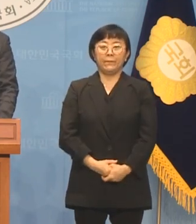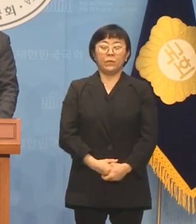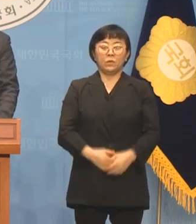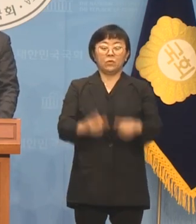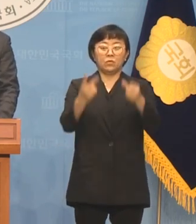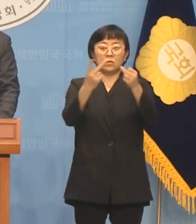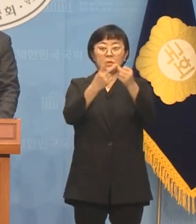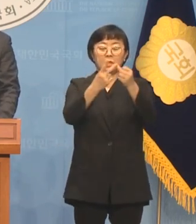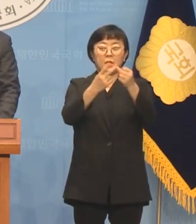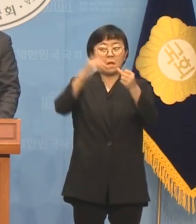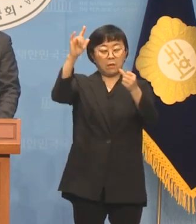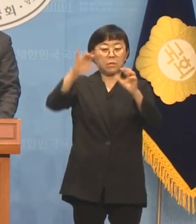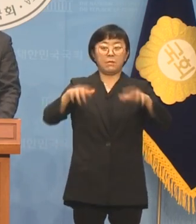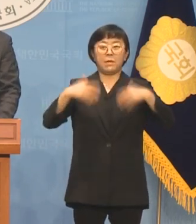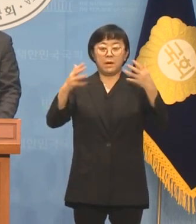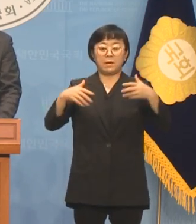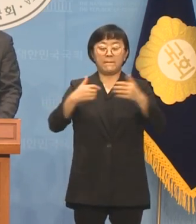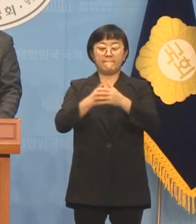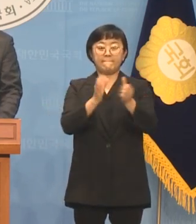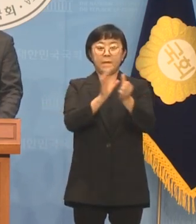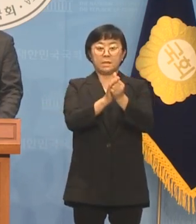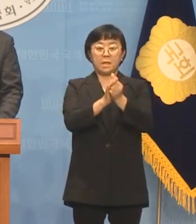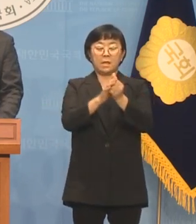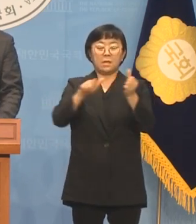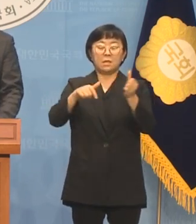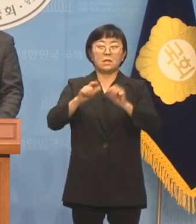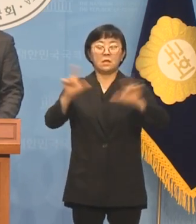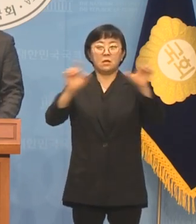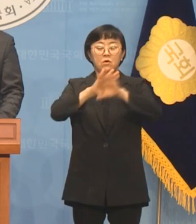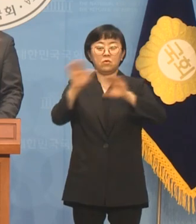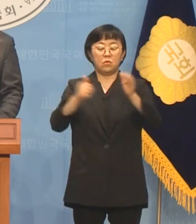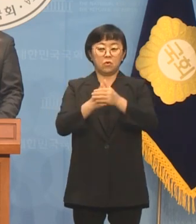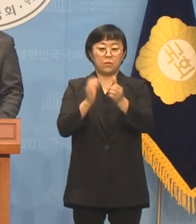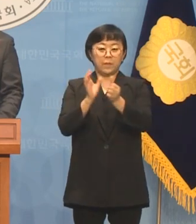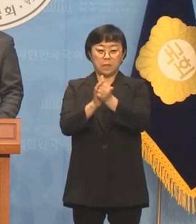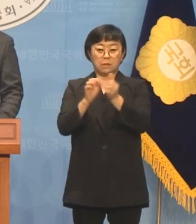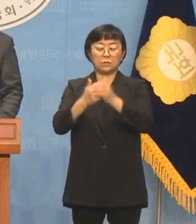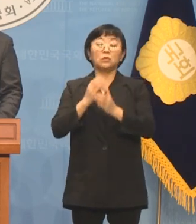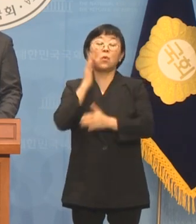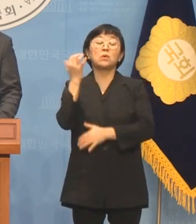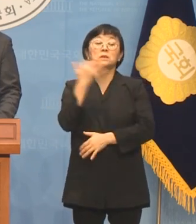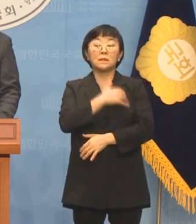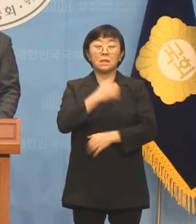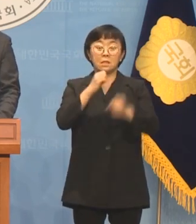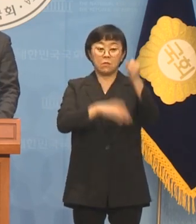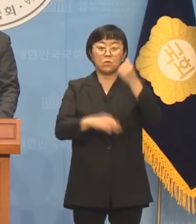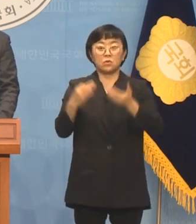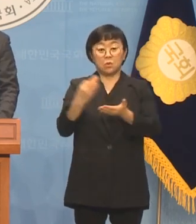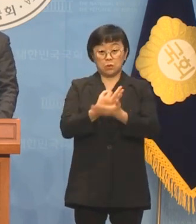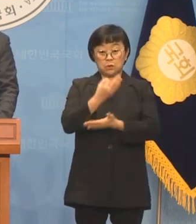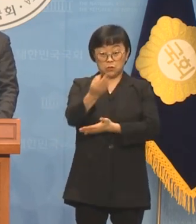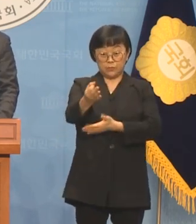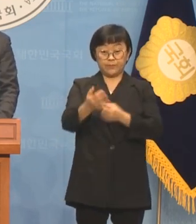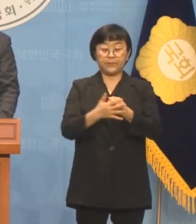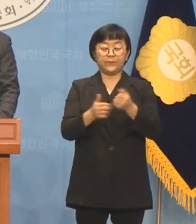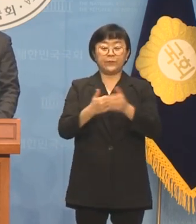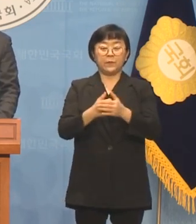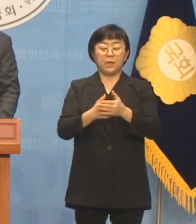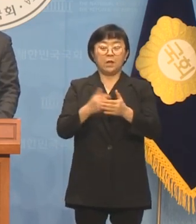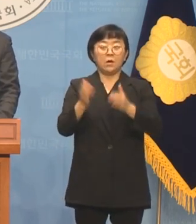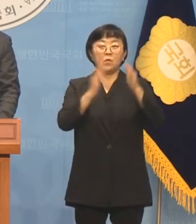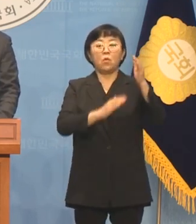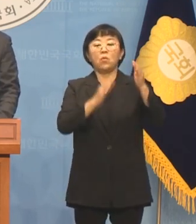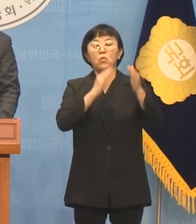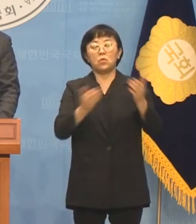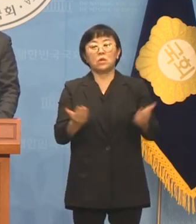둘째, 햇빛 바람 배당과 기후 배당으로 구성되는 녹색 기본소득을 지급하겠습니다. 재생에너지를